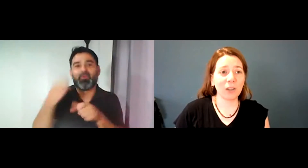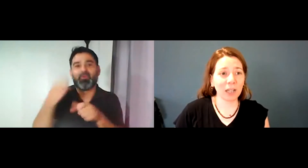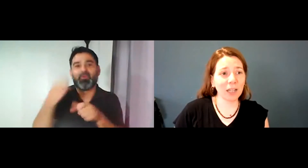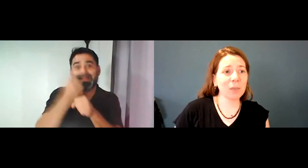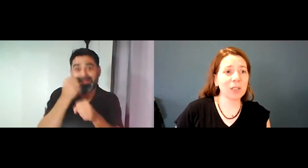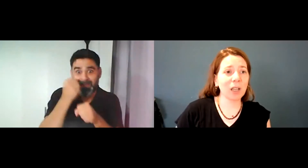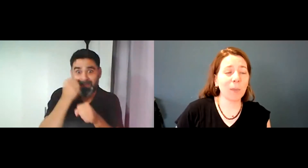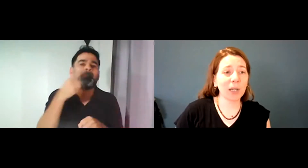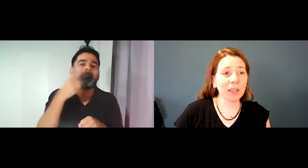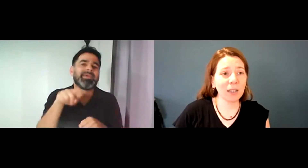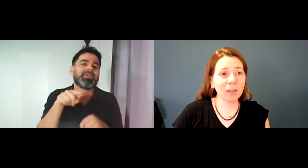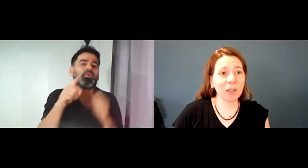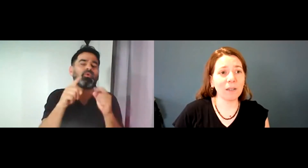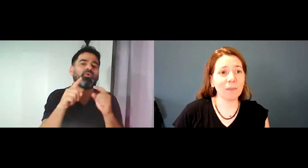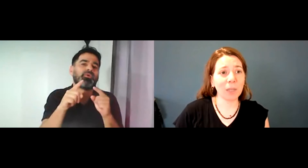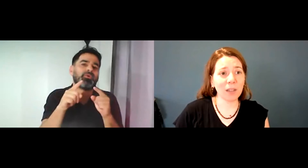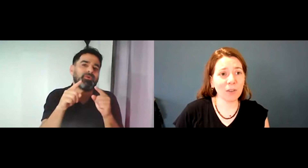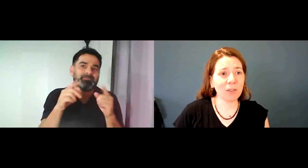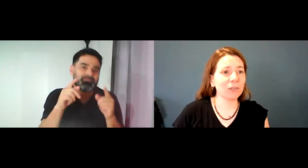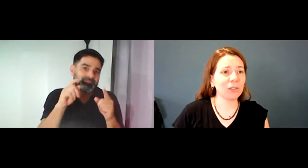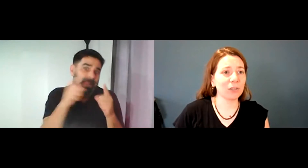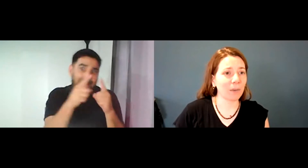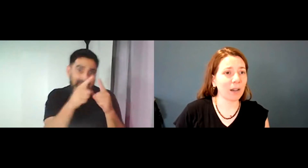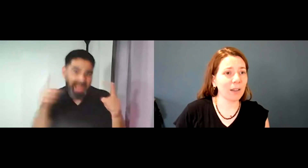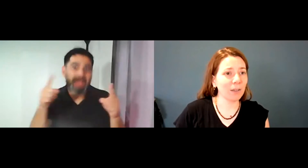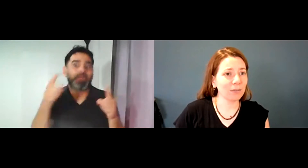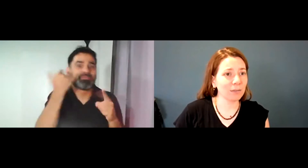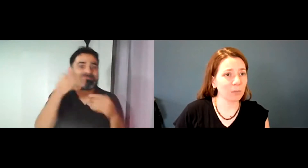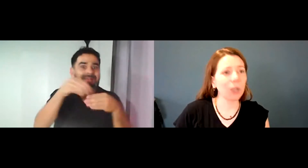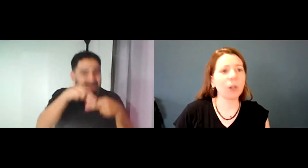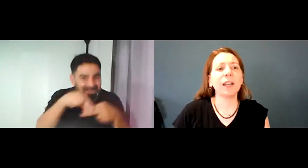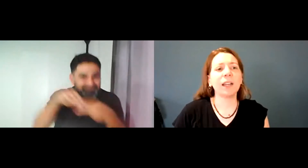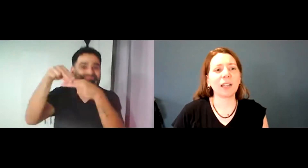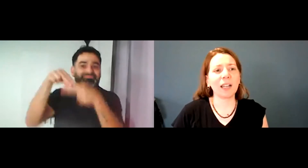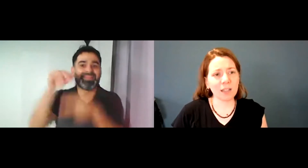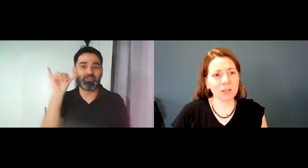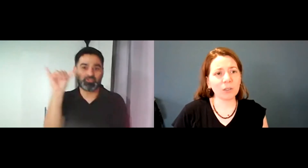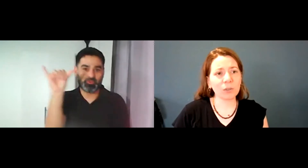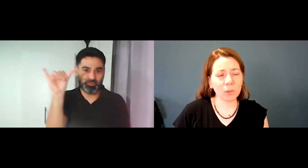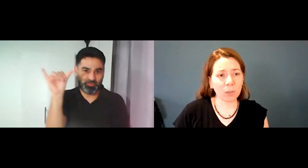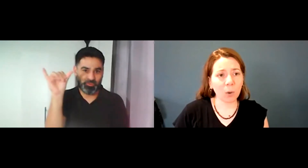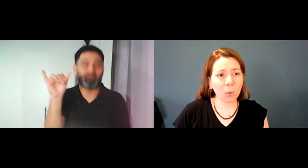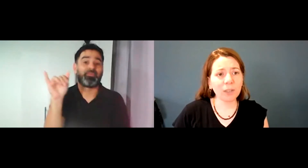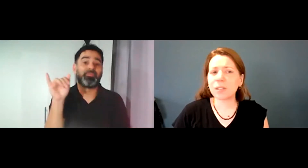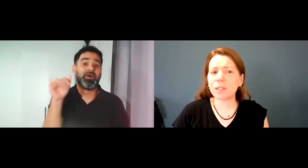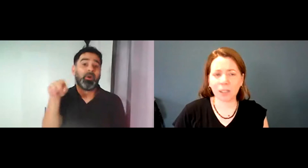que queremos es compartir el video con todo lo trabajado. Bueno, en realidad son estos últimos cuentos, están en